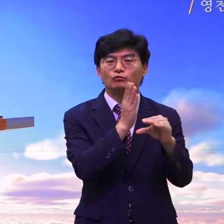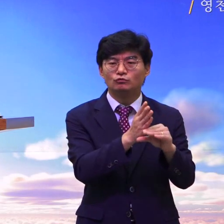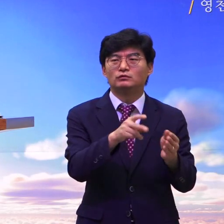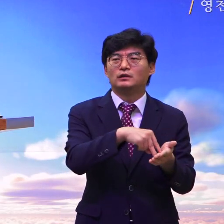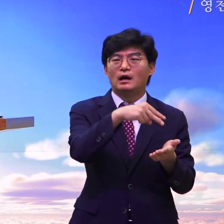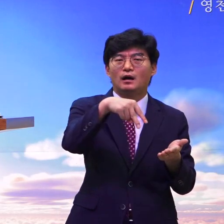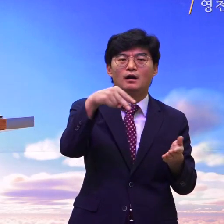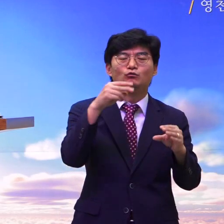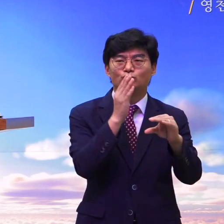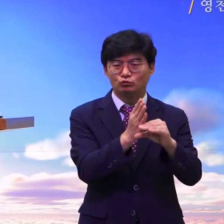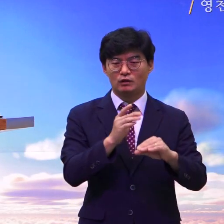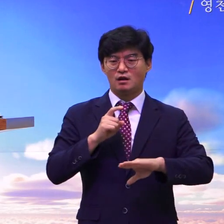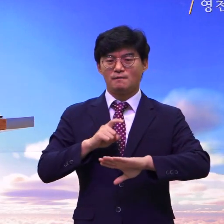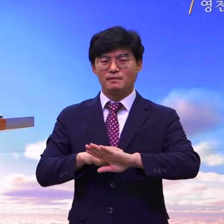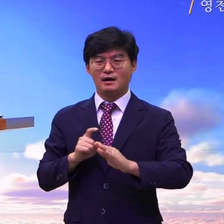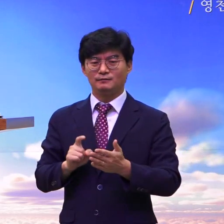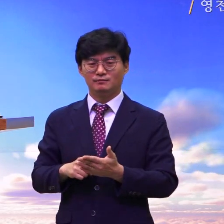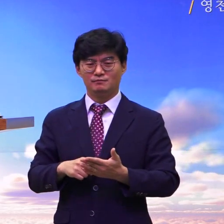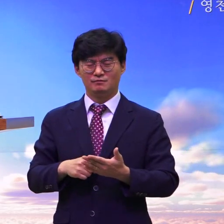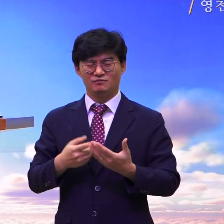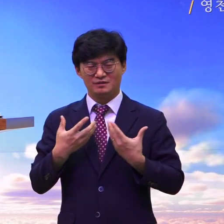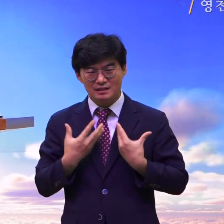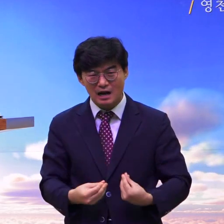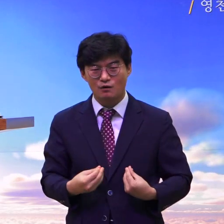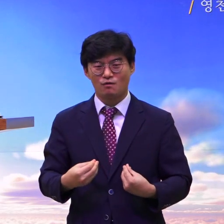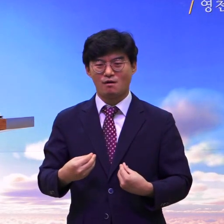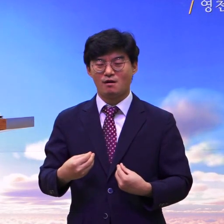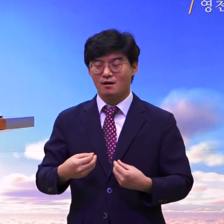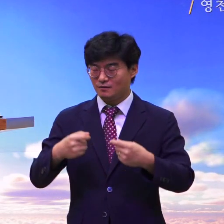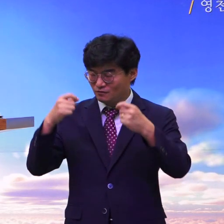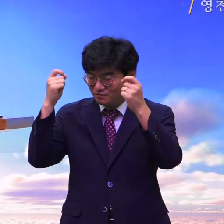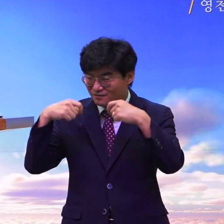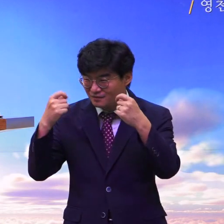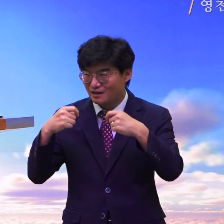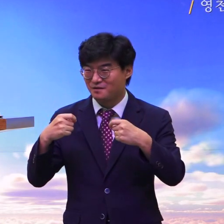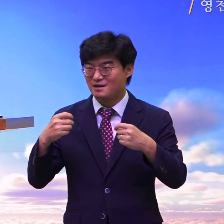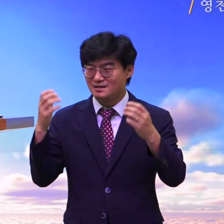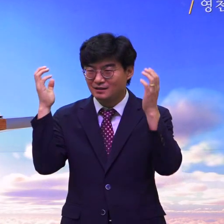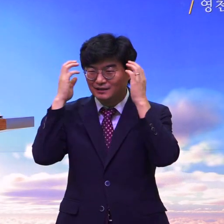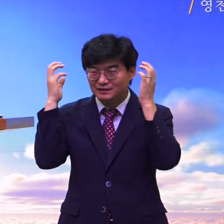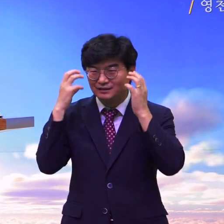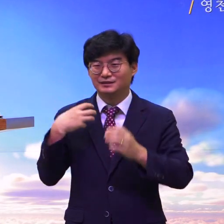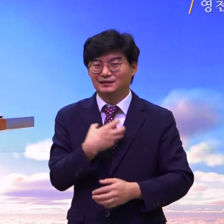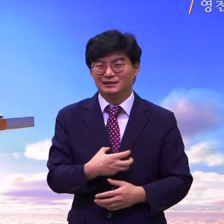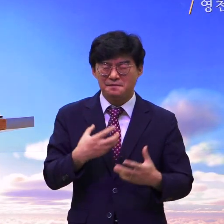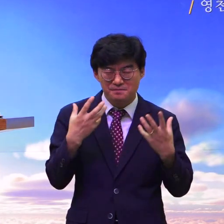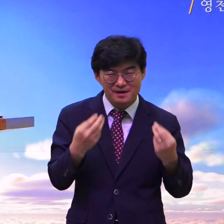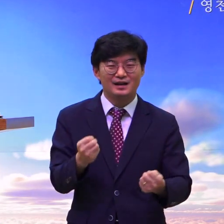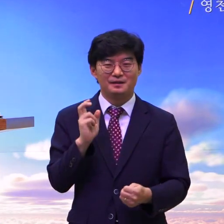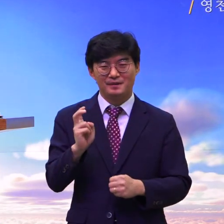무너지고 정말 심장이 요동치고 눈물이 흘러서 하나님께 소리치지 않았겠습니까?